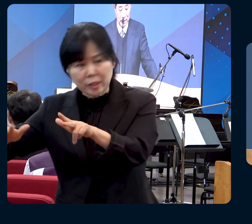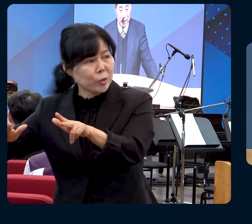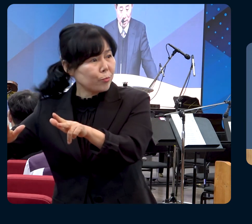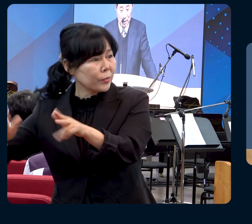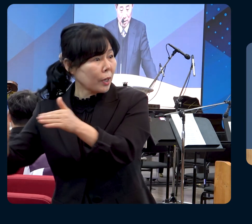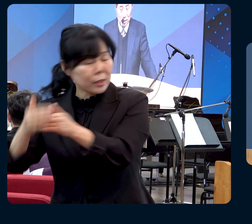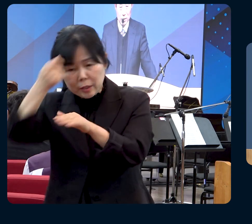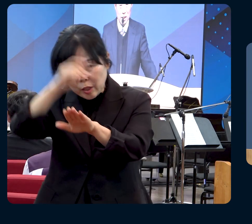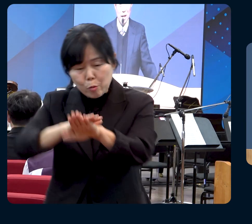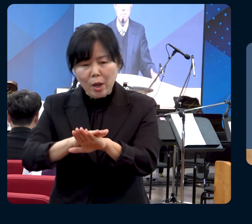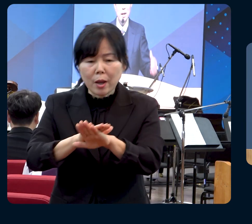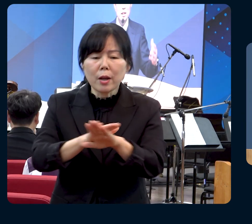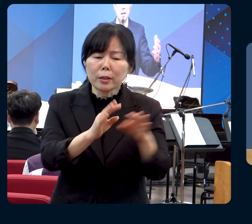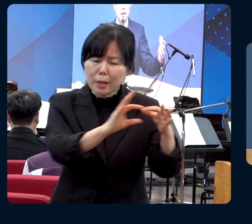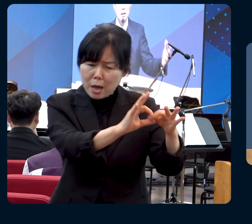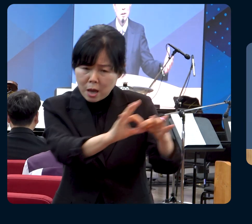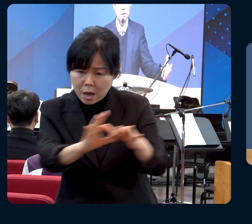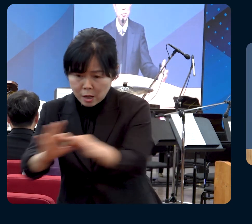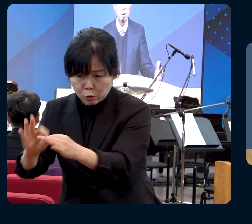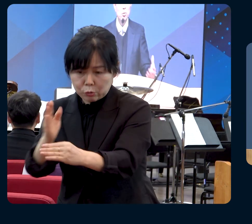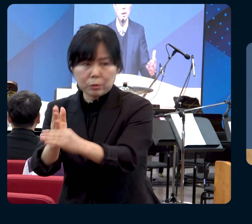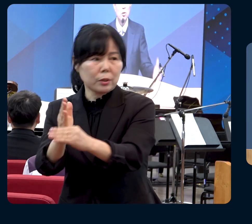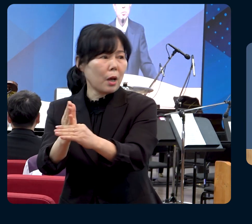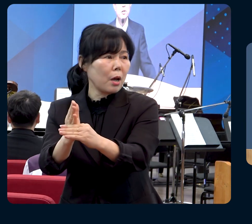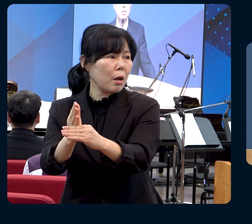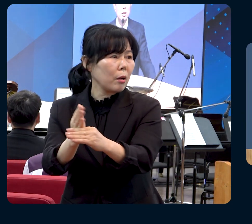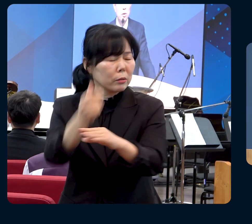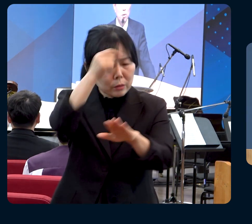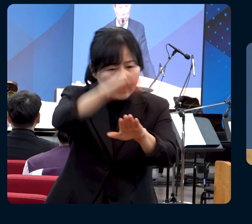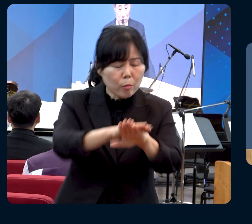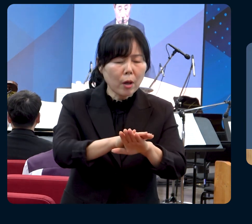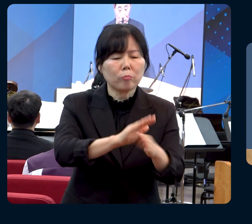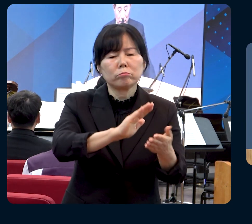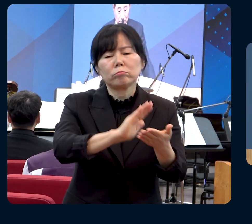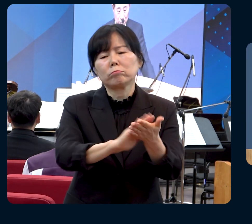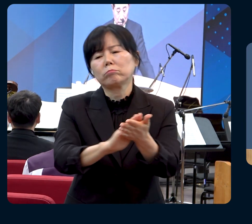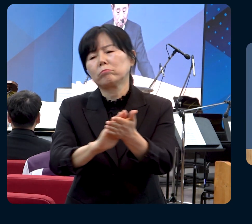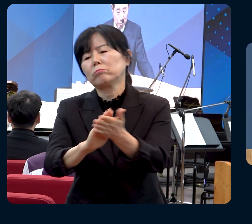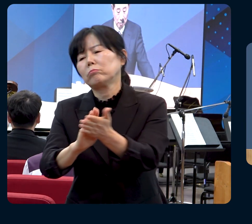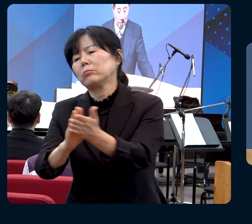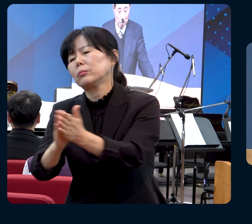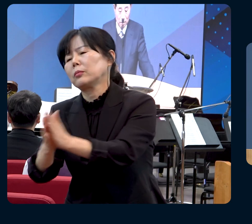있지만은 참 많이 변화되고 변질되어 왔습니다.